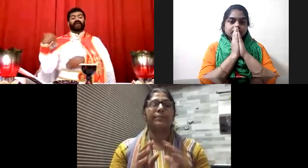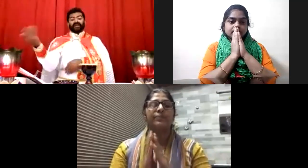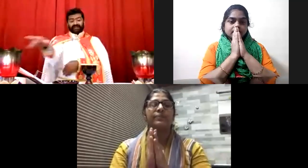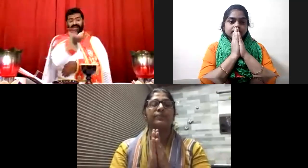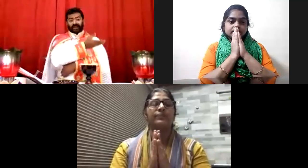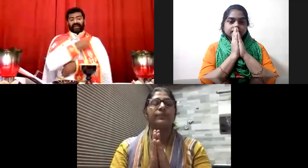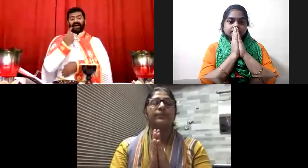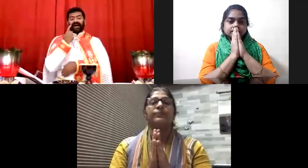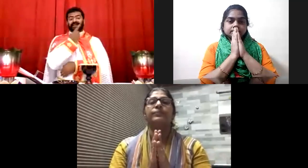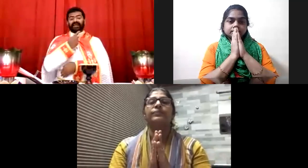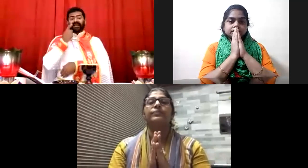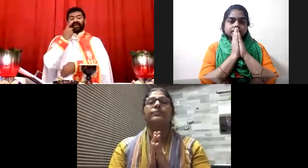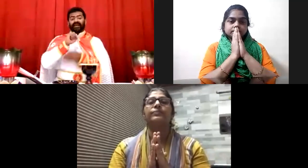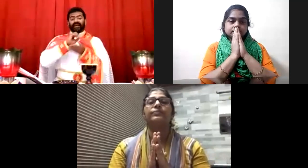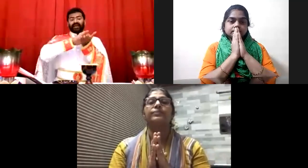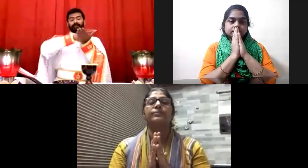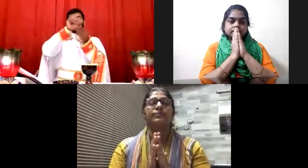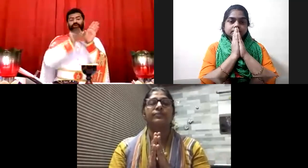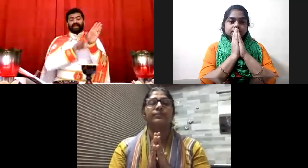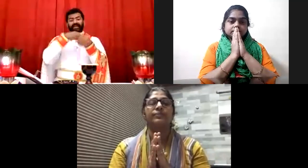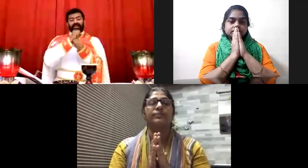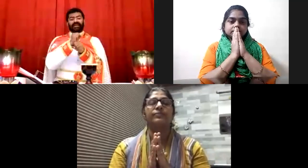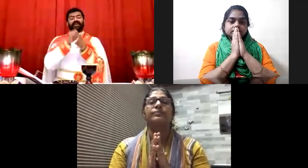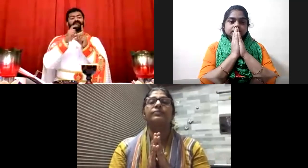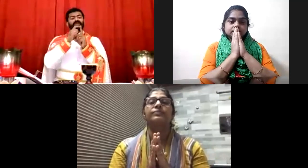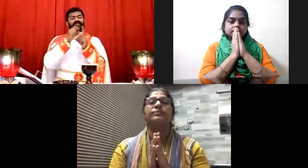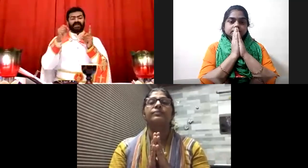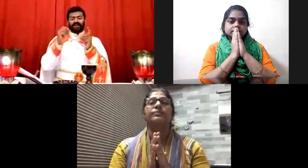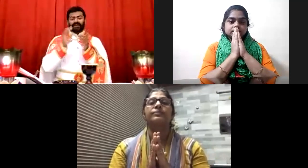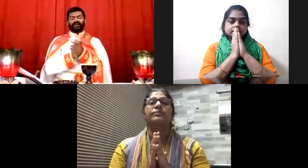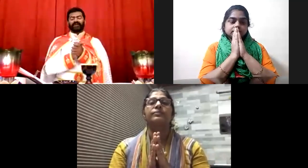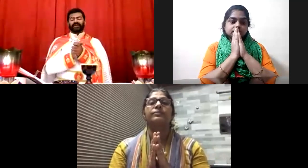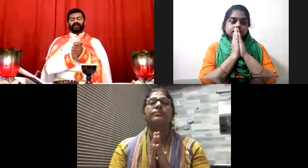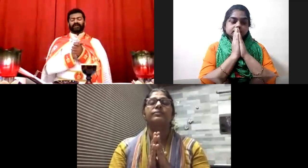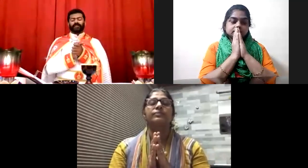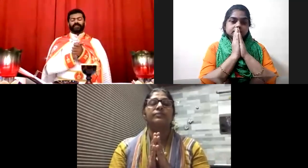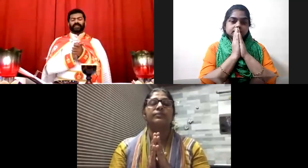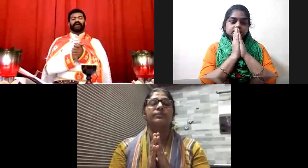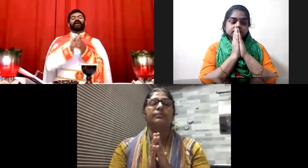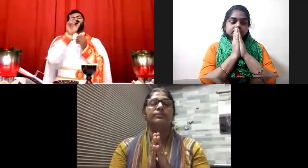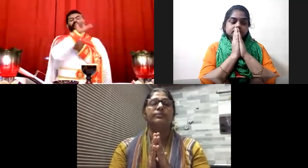സ്തുതിക്കുവാൻ ഞങ്ങളുടെ അധരങ്ങളെ പൗത്രീകരിക്കുകയും ചെയ്യണമേ.